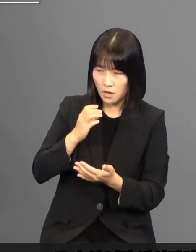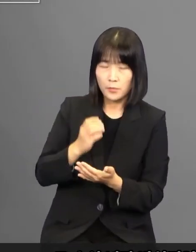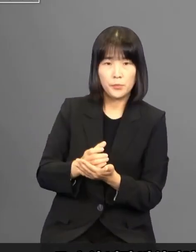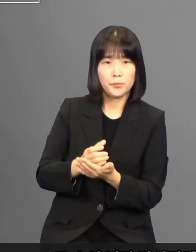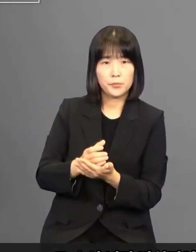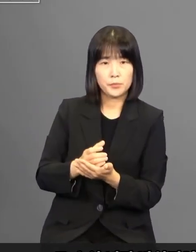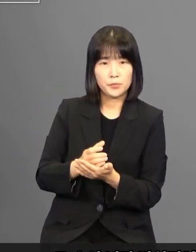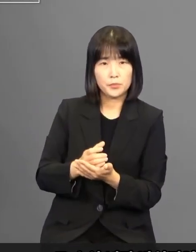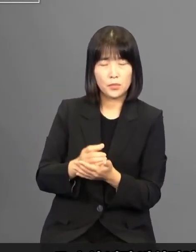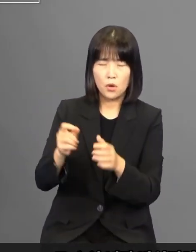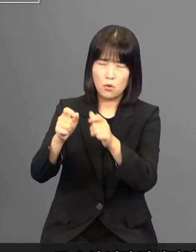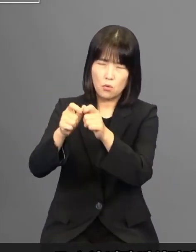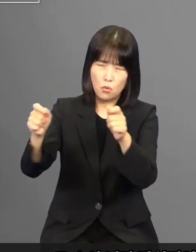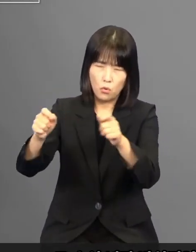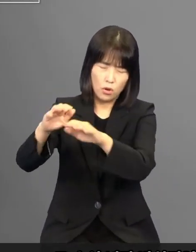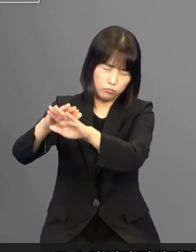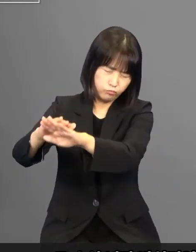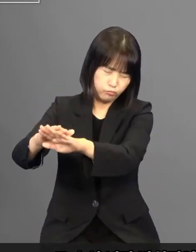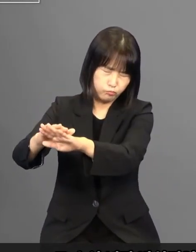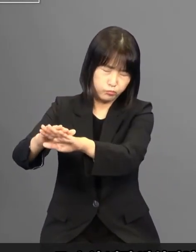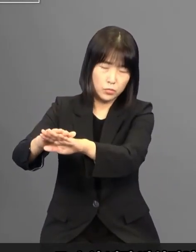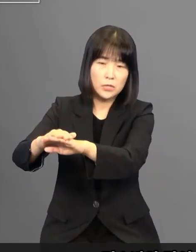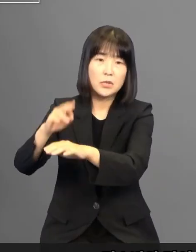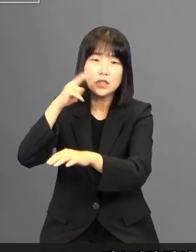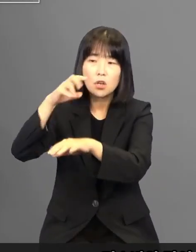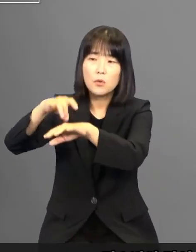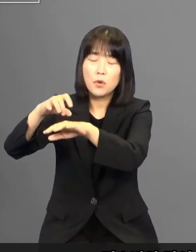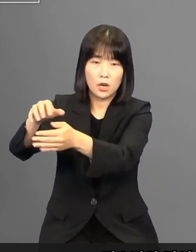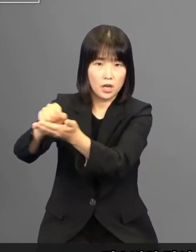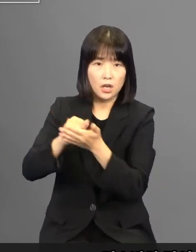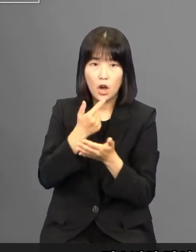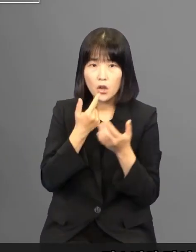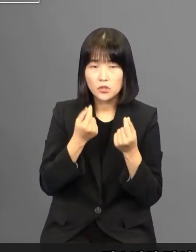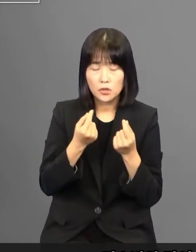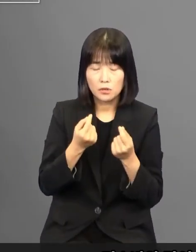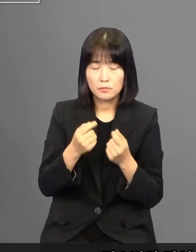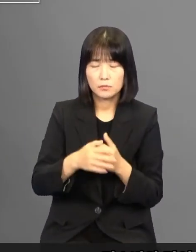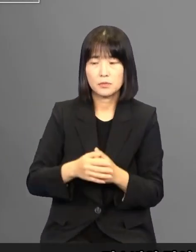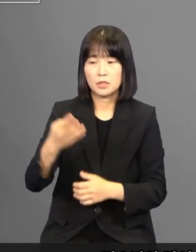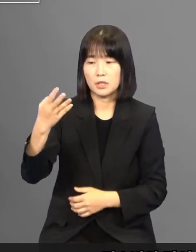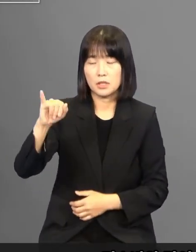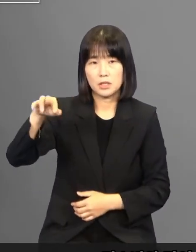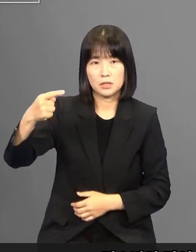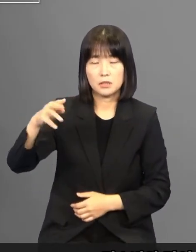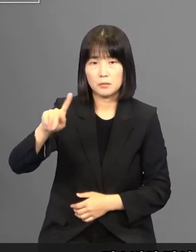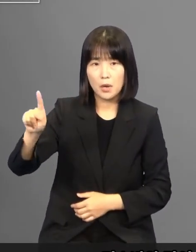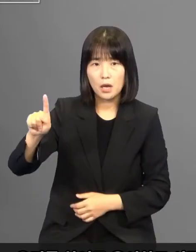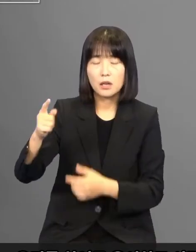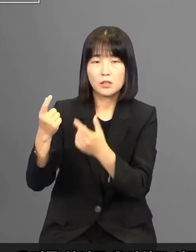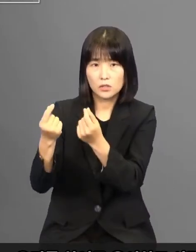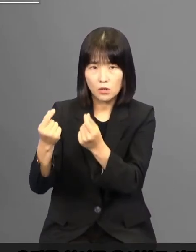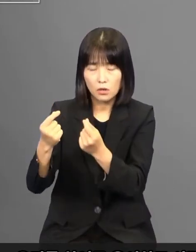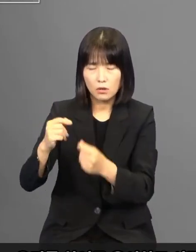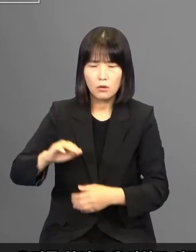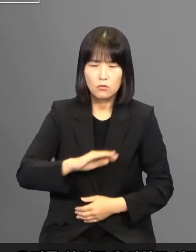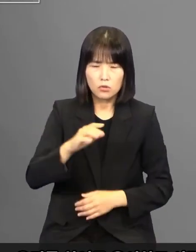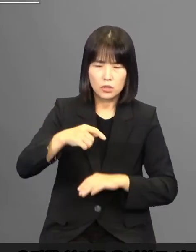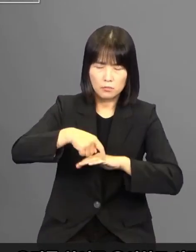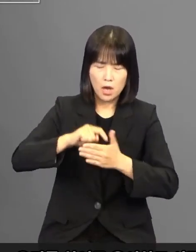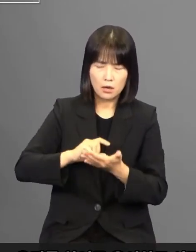년간 방치되었던 사울의 뼈를 가져왔던 것처럼 리스바와 같이 우리 마음을 감동케 하고 우리를